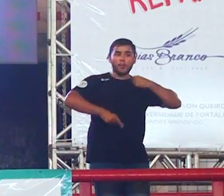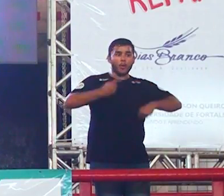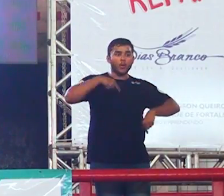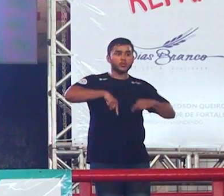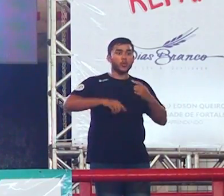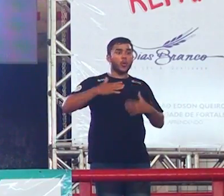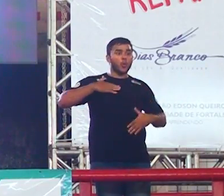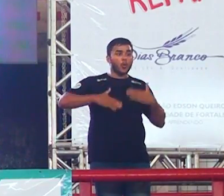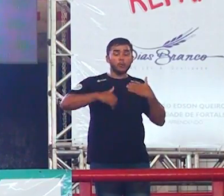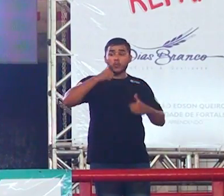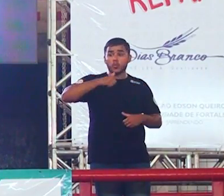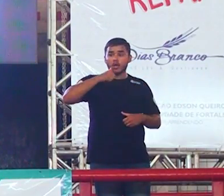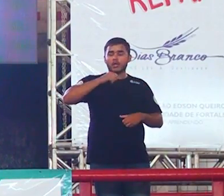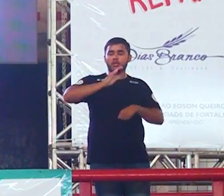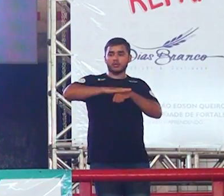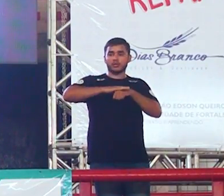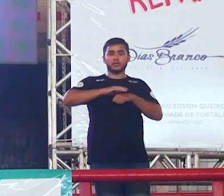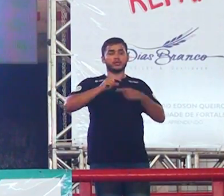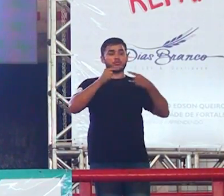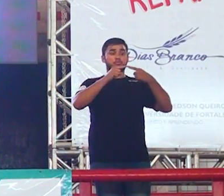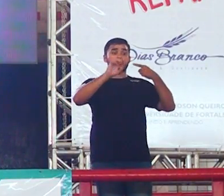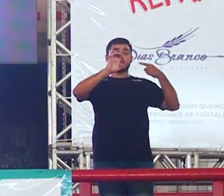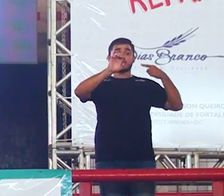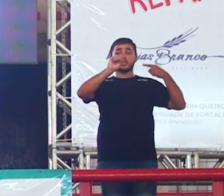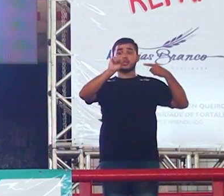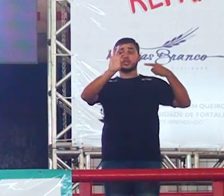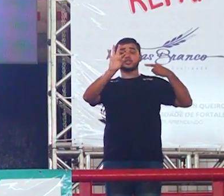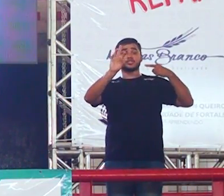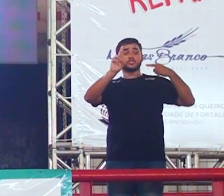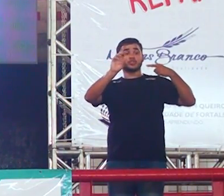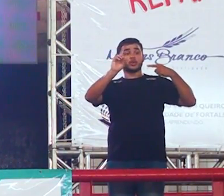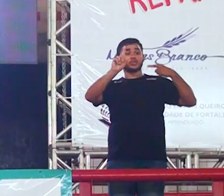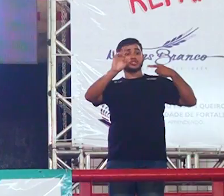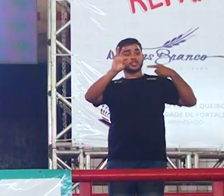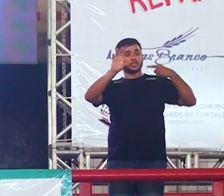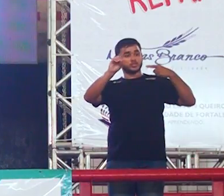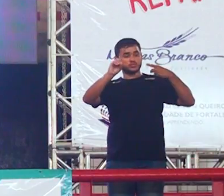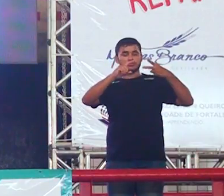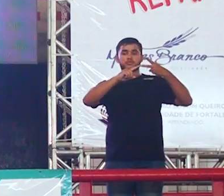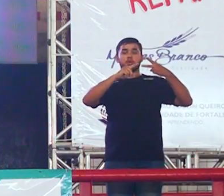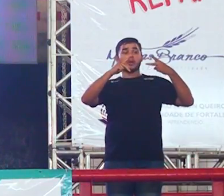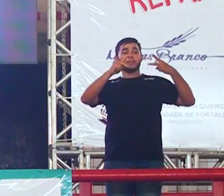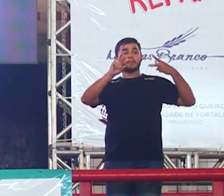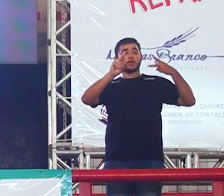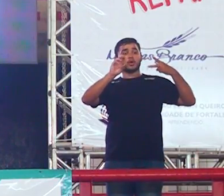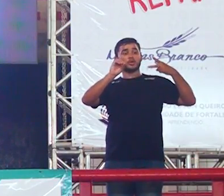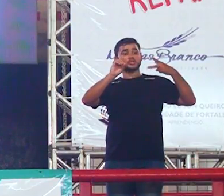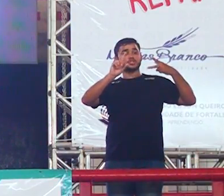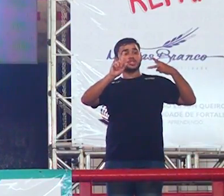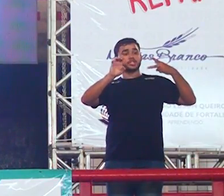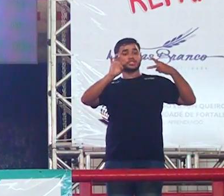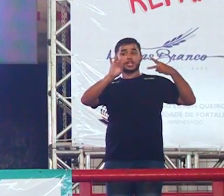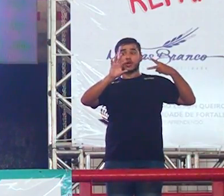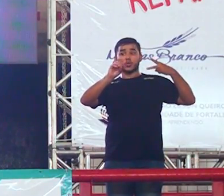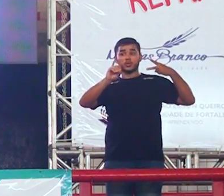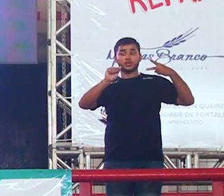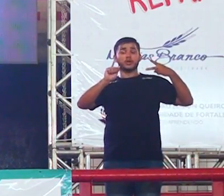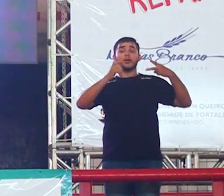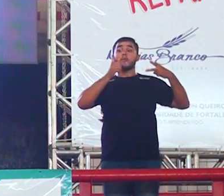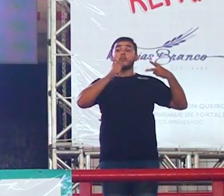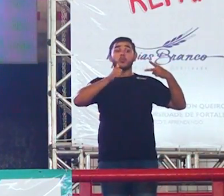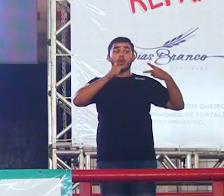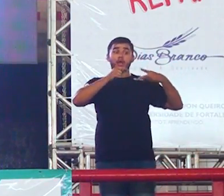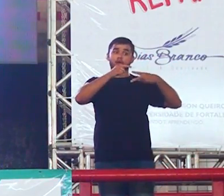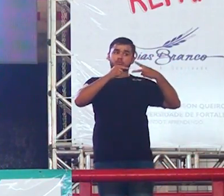pelo organismo feminino. O estrogênio E e a progesterona P. Em um experimento médico foi analisado o sangue